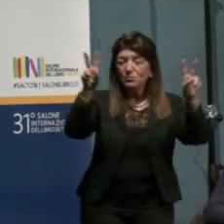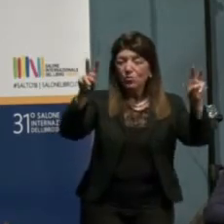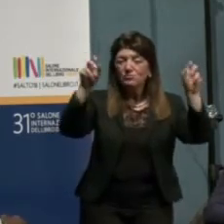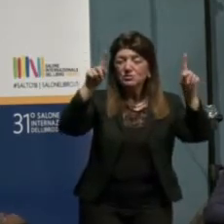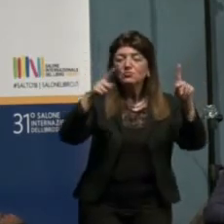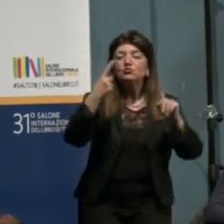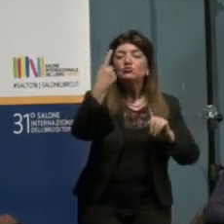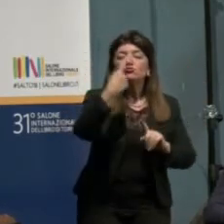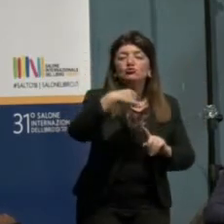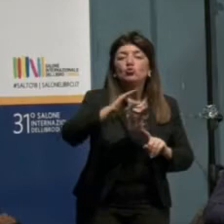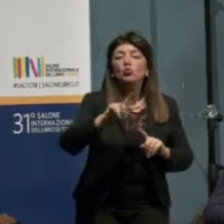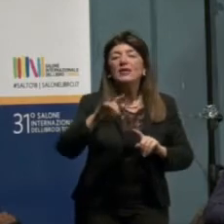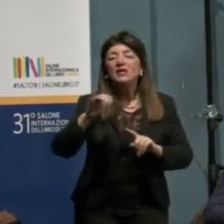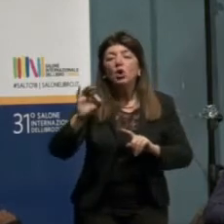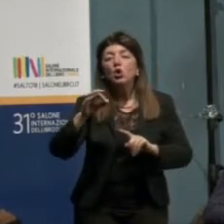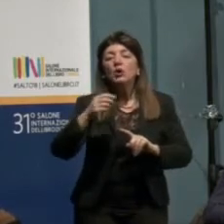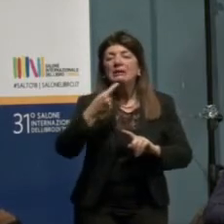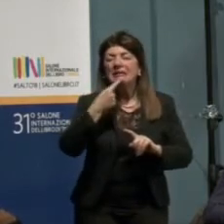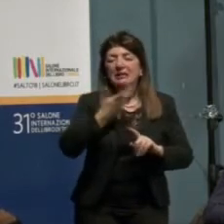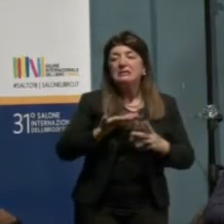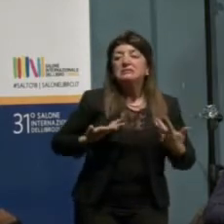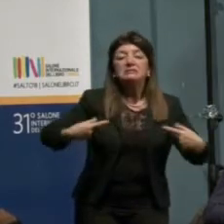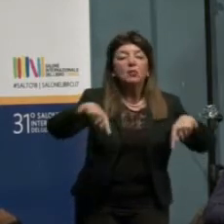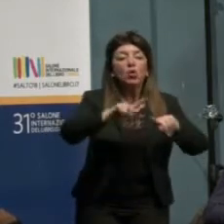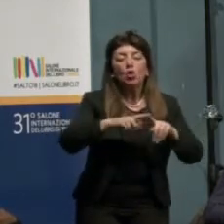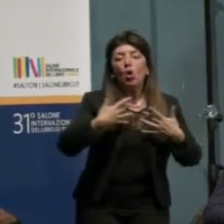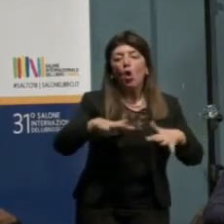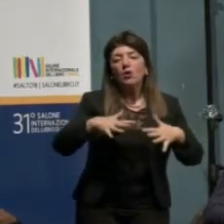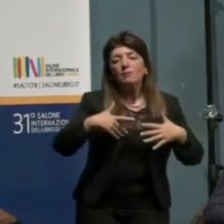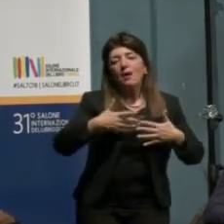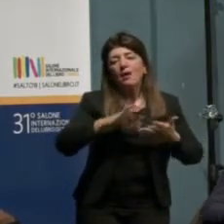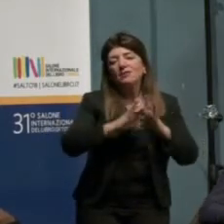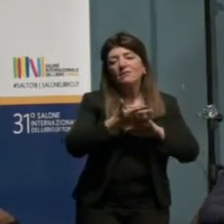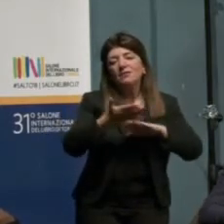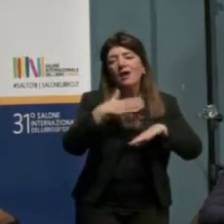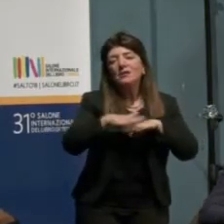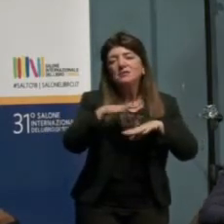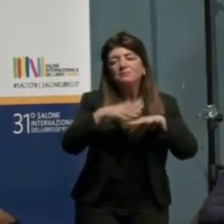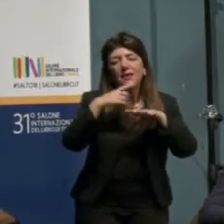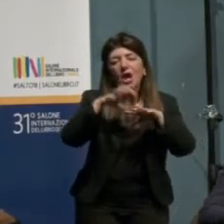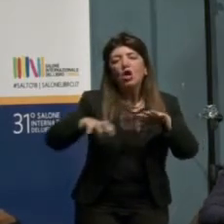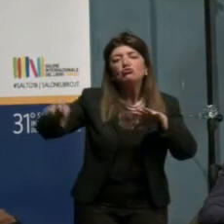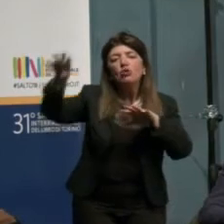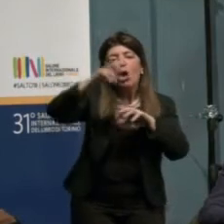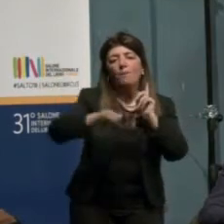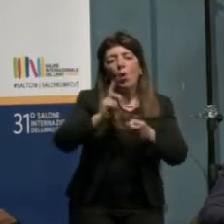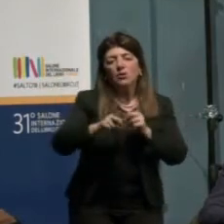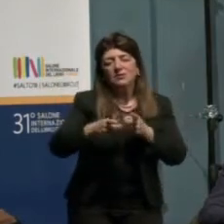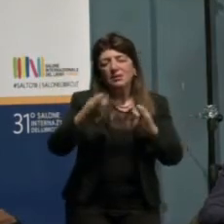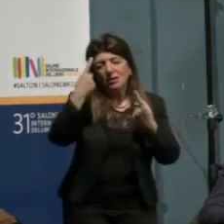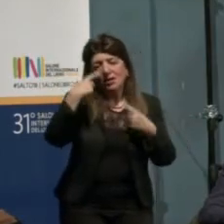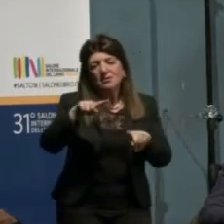diventati ormai degli esperti di geopolitica so che qualcuno fosse nei palazzi avrà anche riso questa